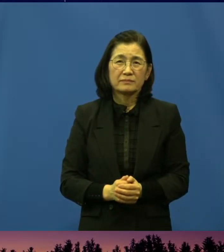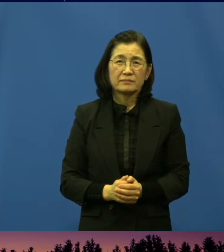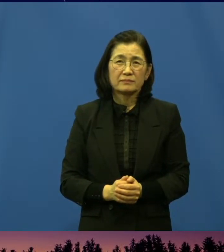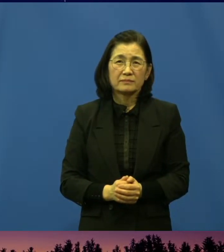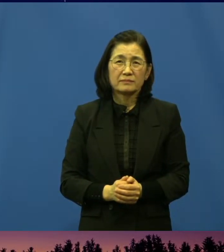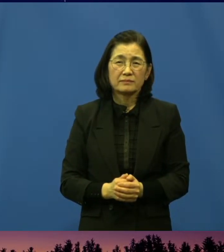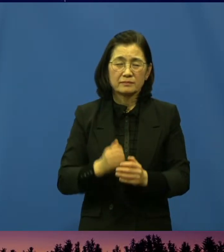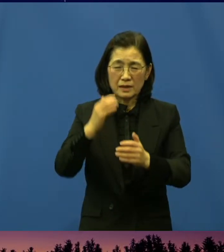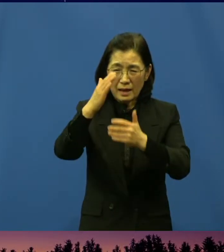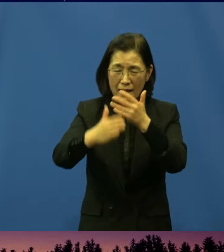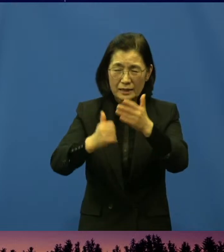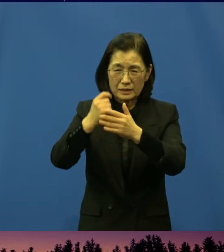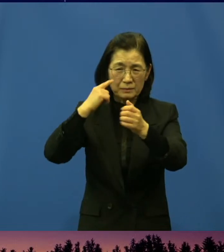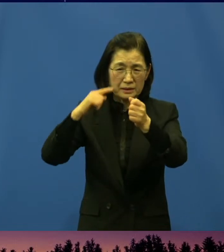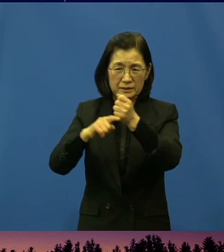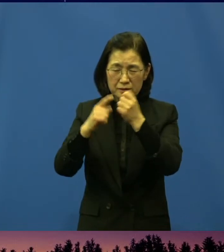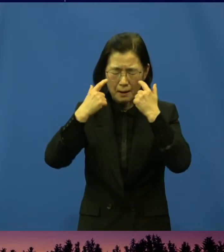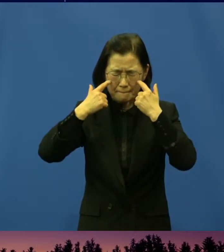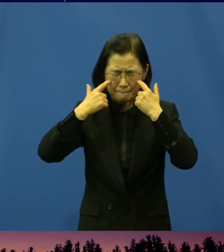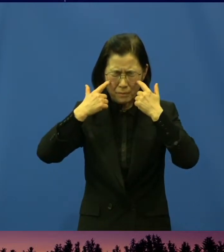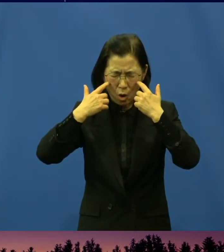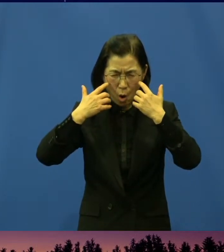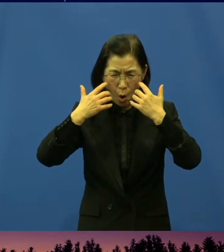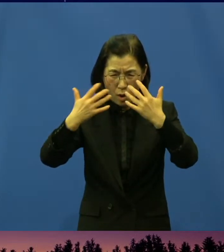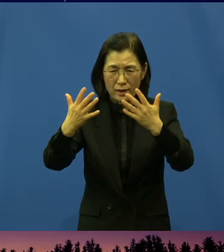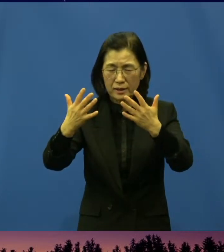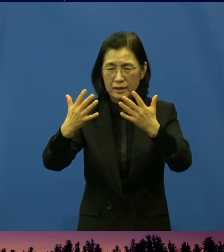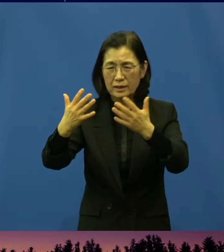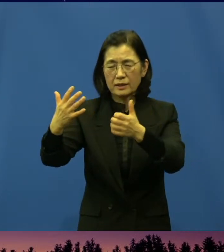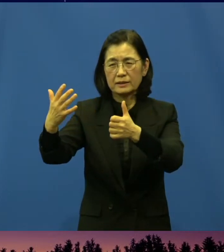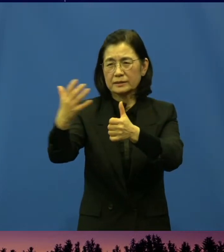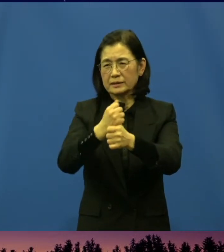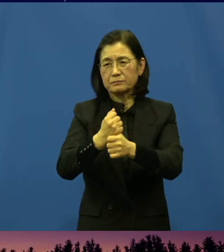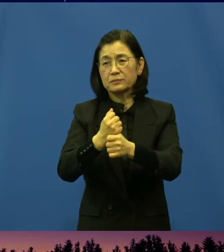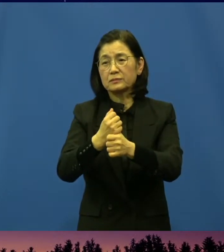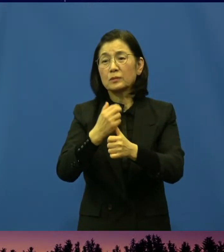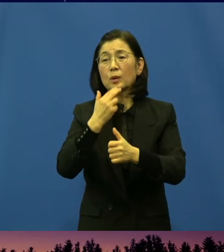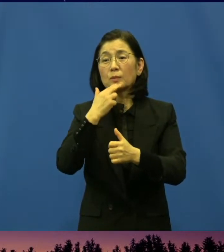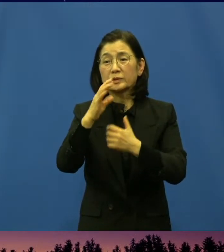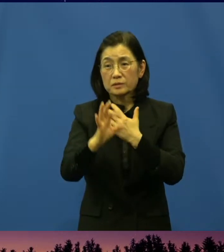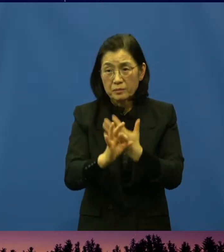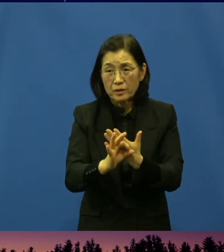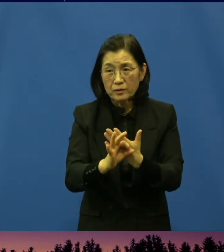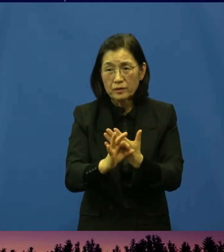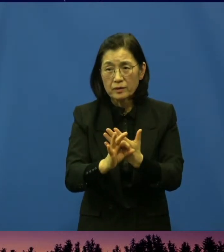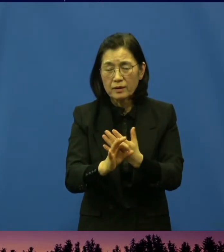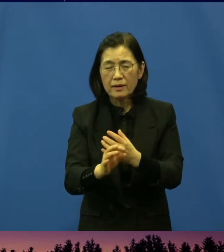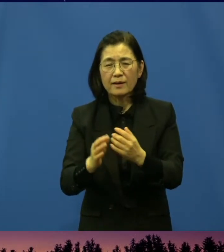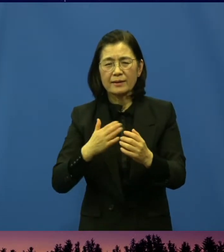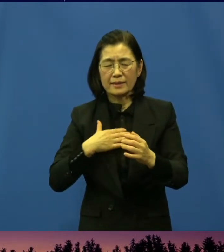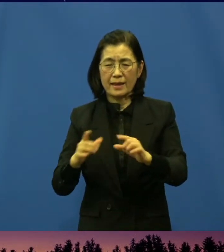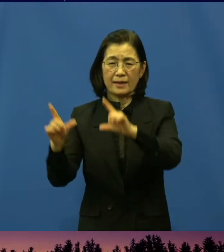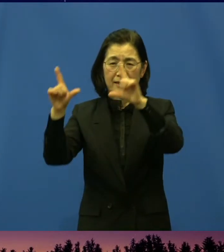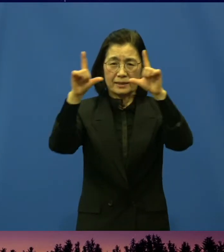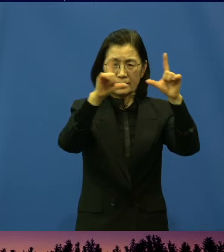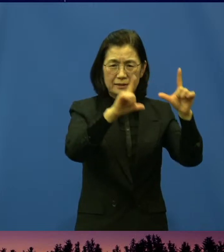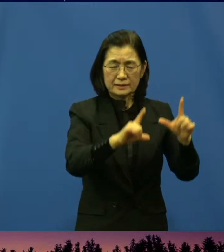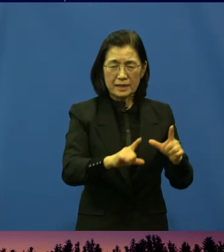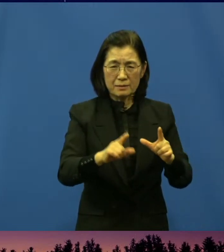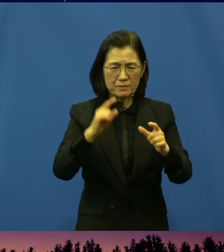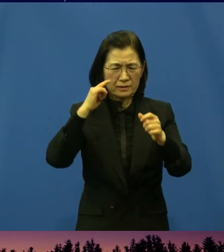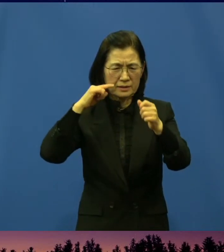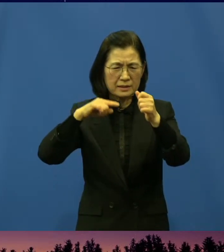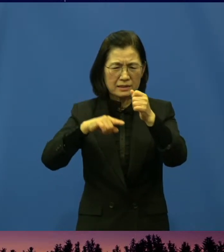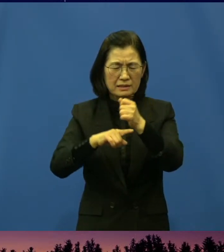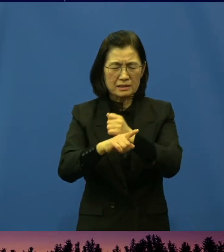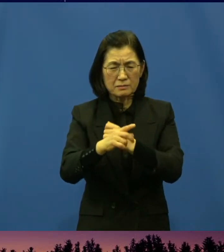여러분, 하나님의 뜻을 명확하게 붙잡지 않으면 삶은 방향을 잃어버려요. 의미